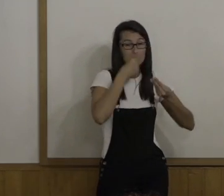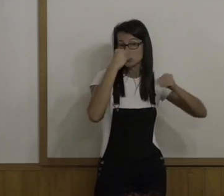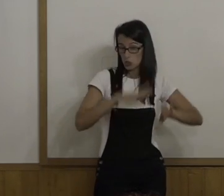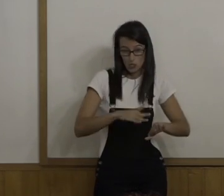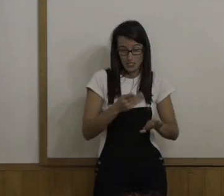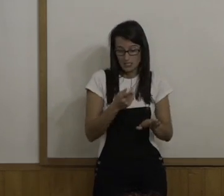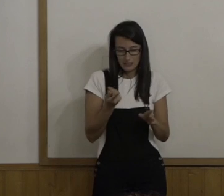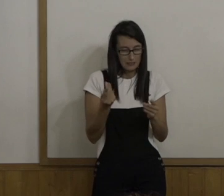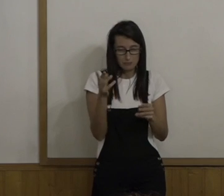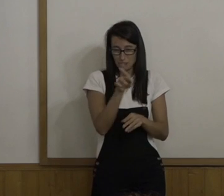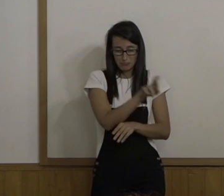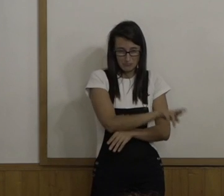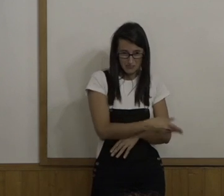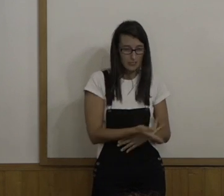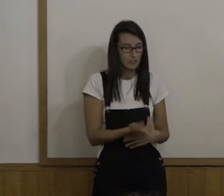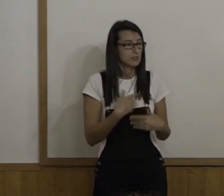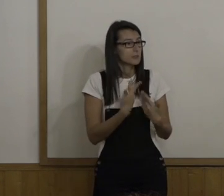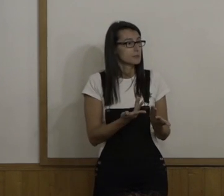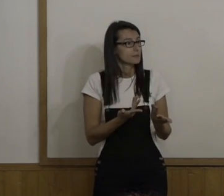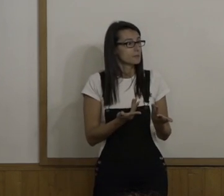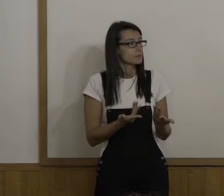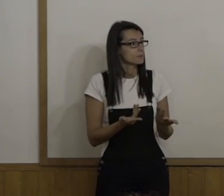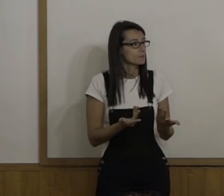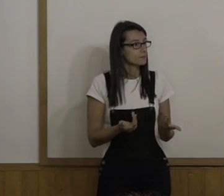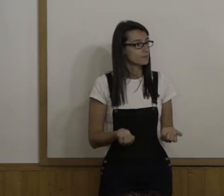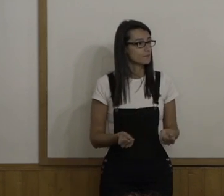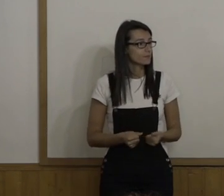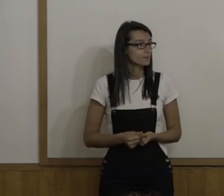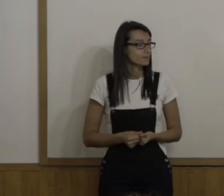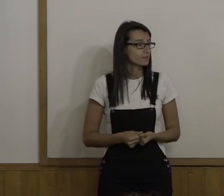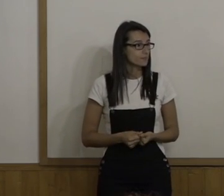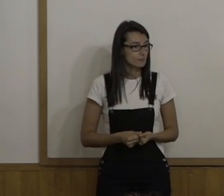nos lo cuenten. Resulta que estaba